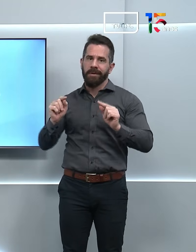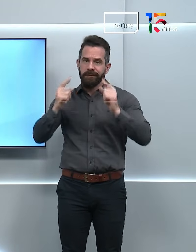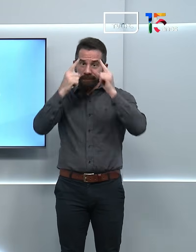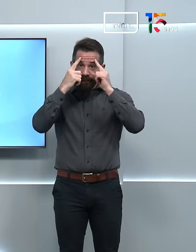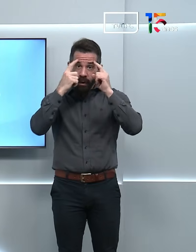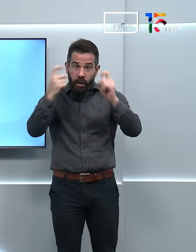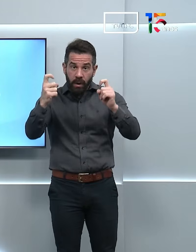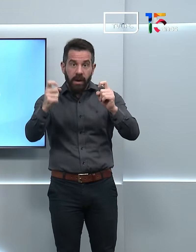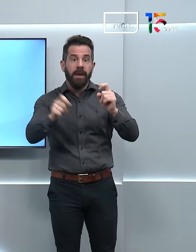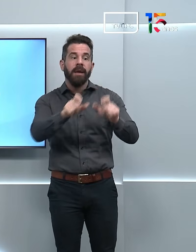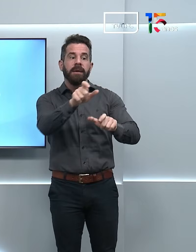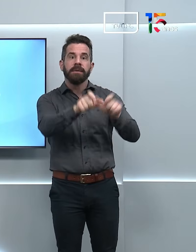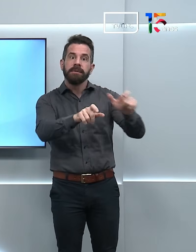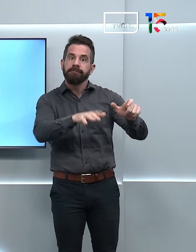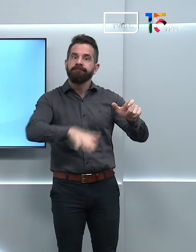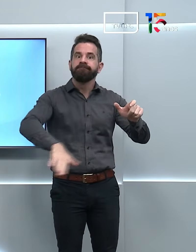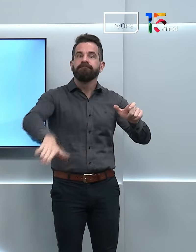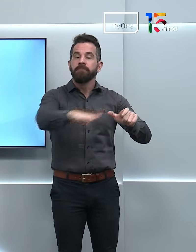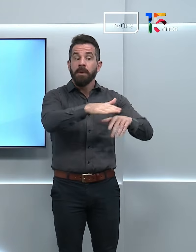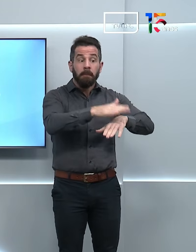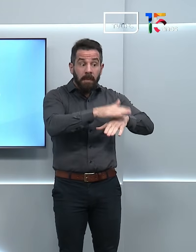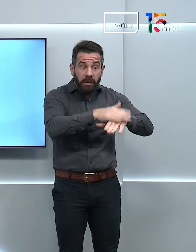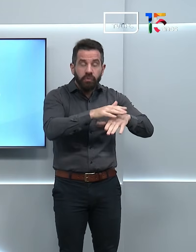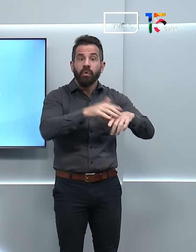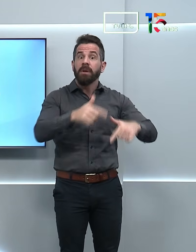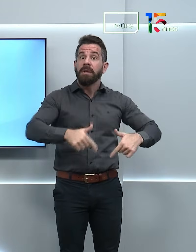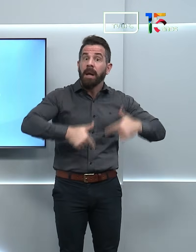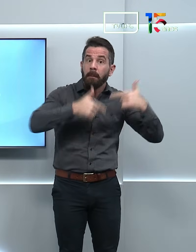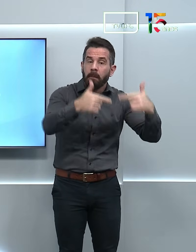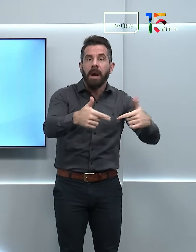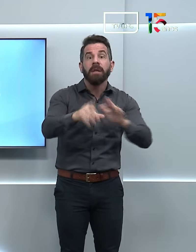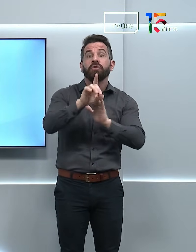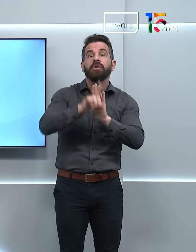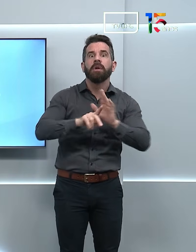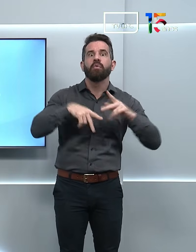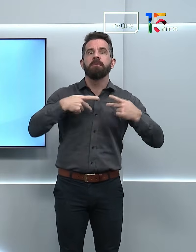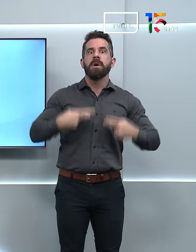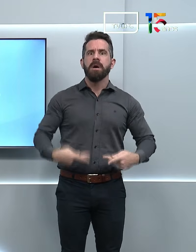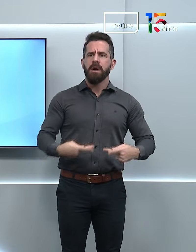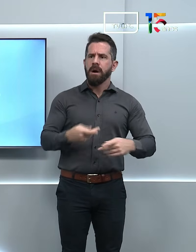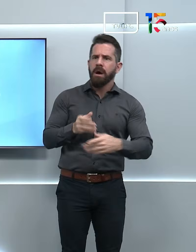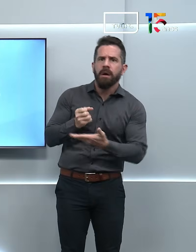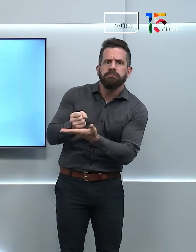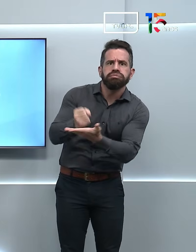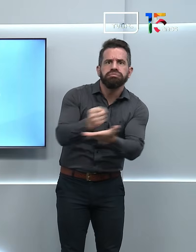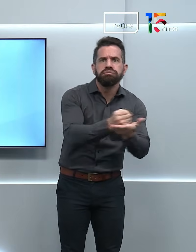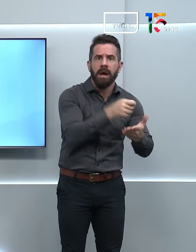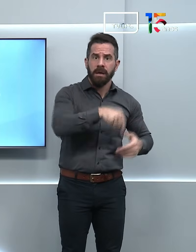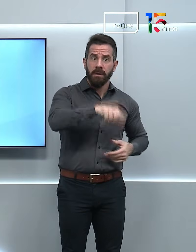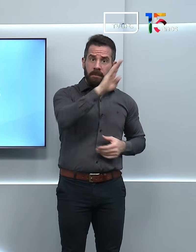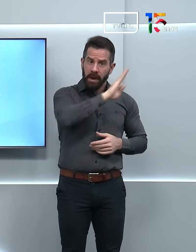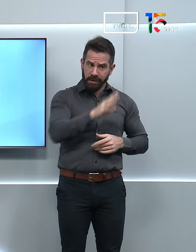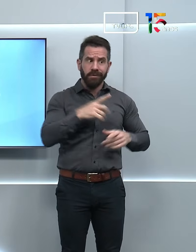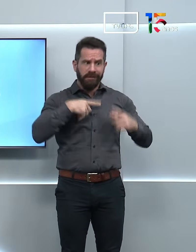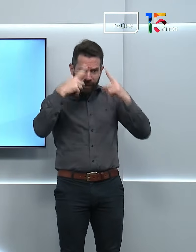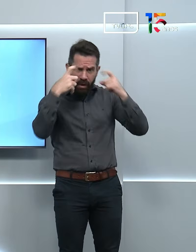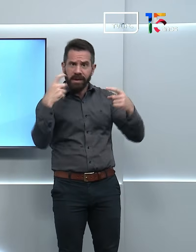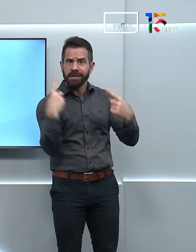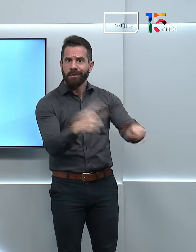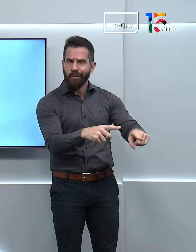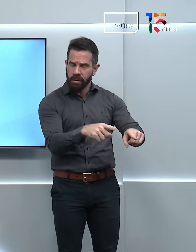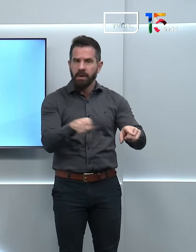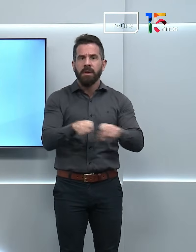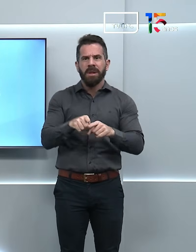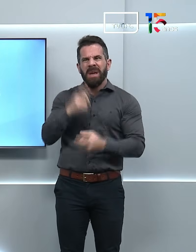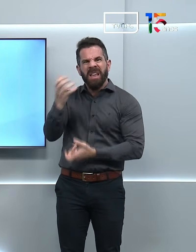violência cometida contra defensores de direitos humanos no Brasil. E também temos informações sobre queimadas aqui no estado de Goiás.